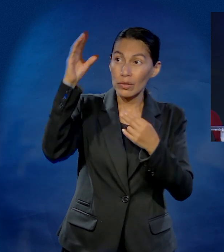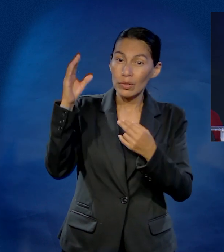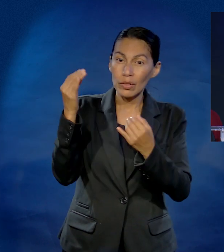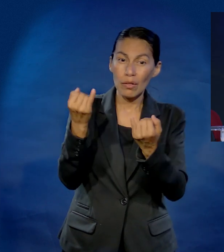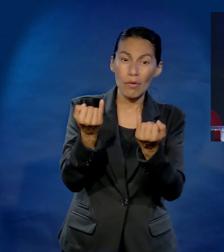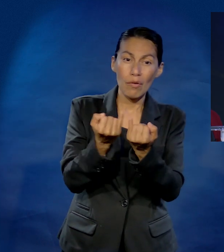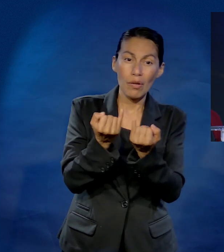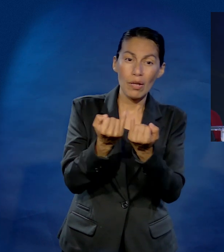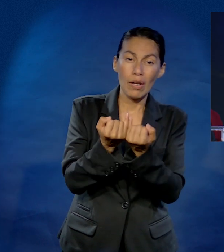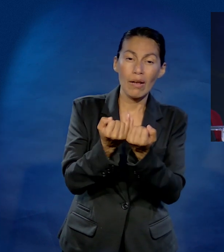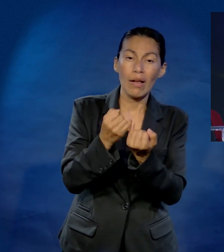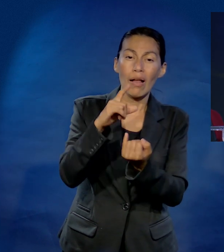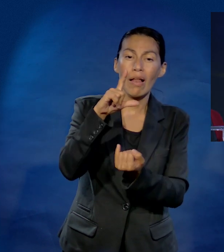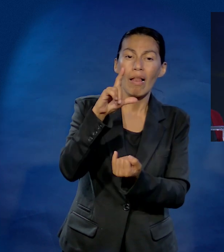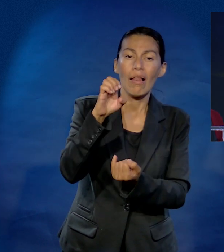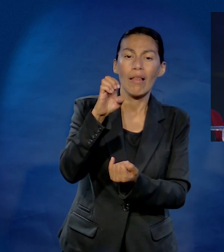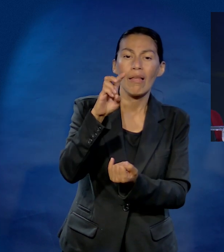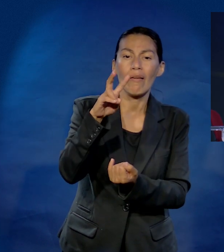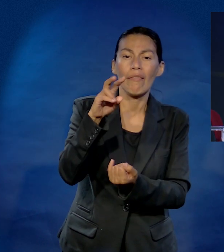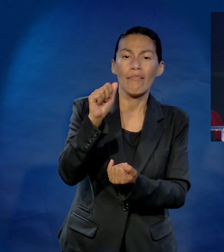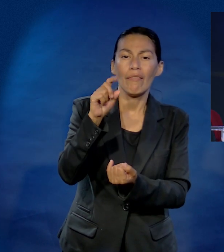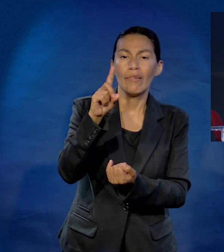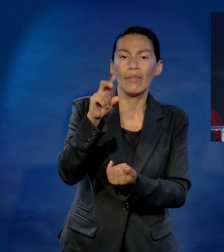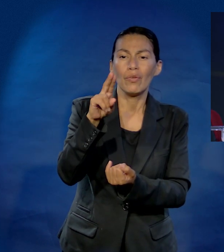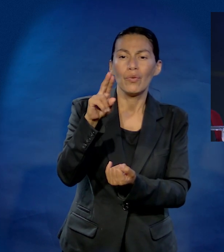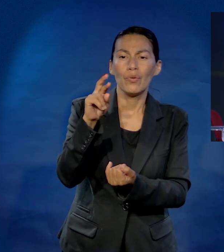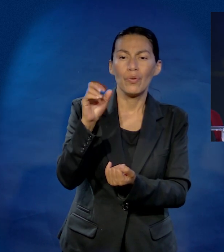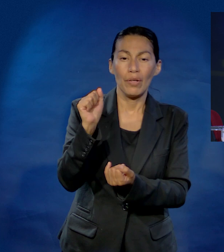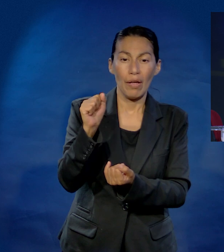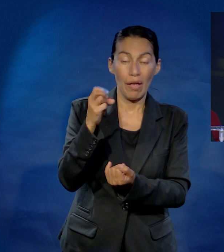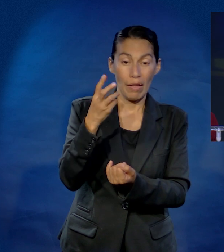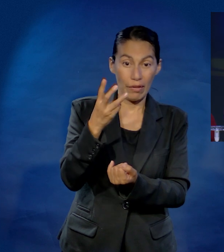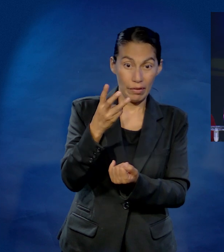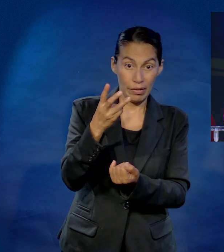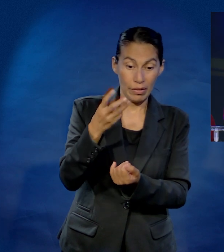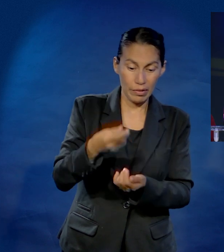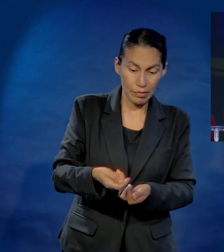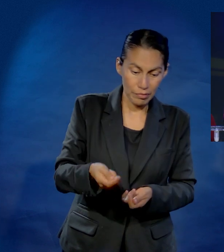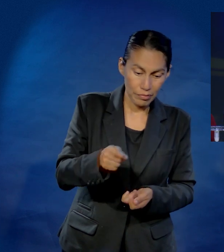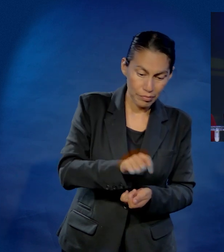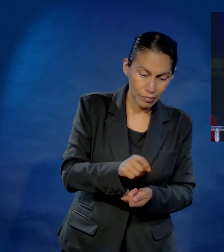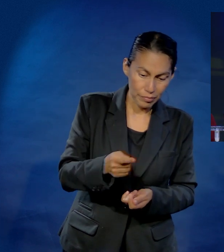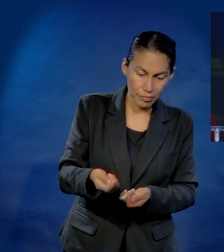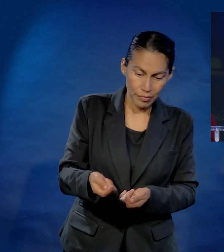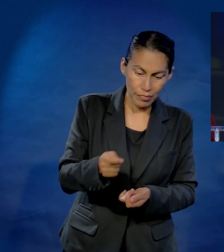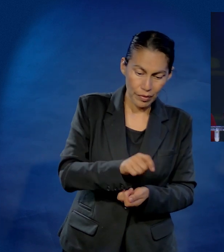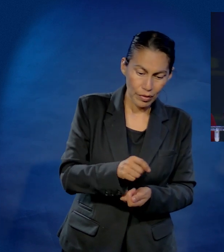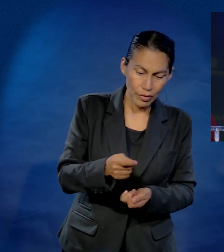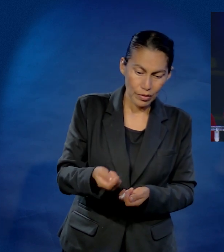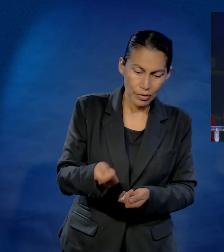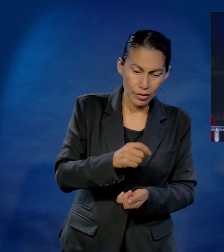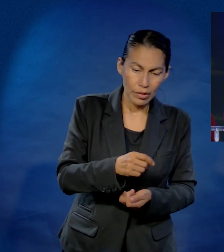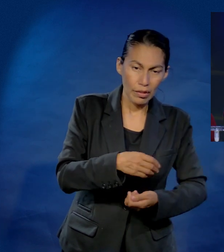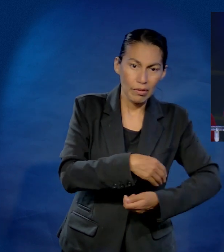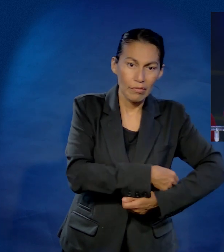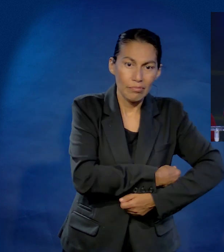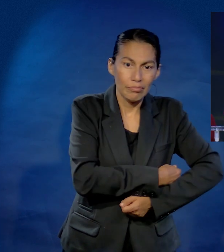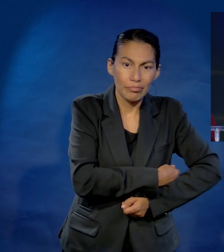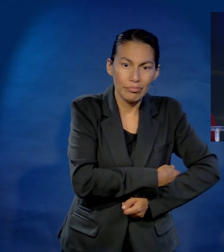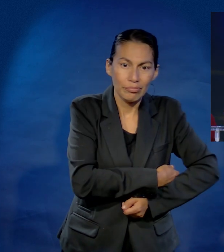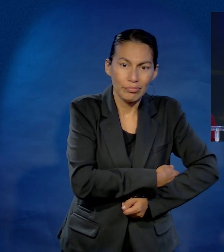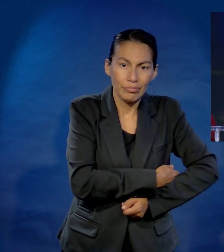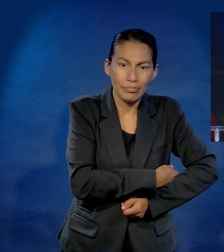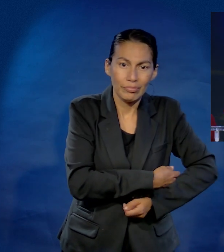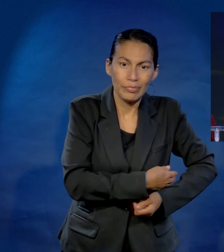13:33. Otra parábola les dijo, el reino de los cielos es semejante a la levadura que tomó una mujer y